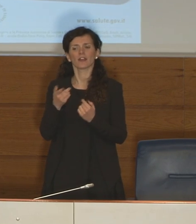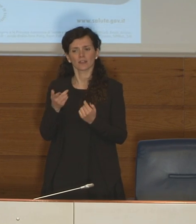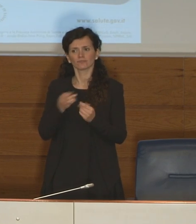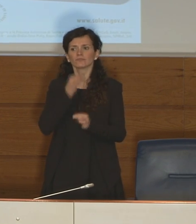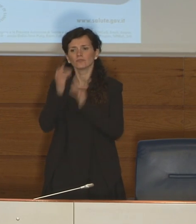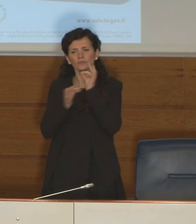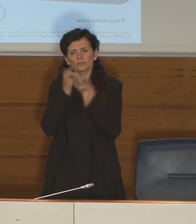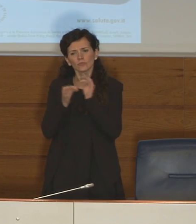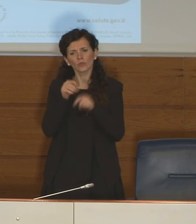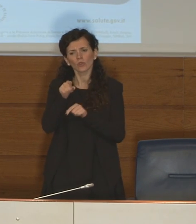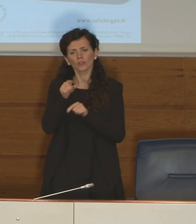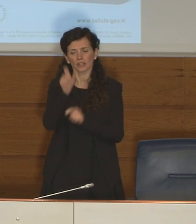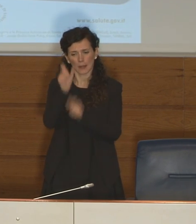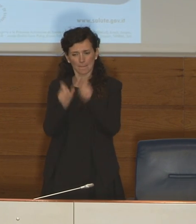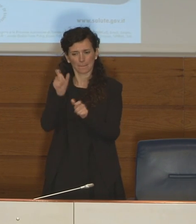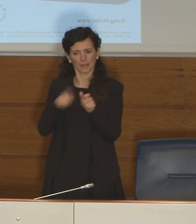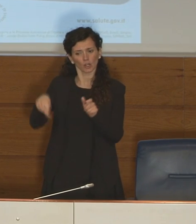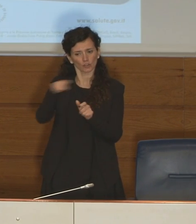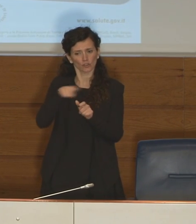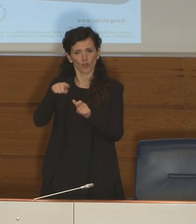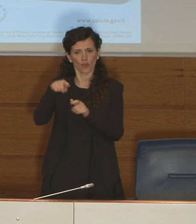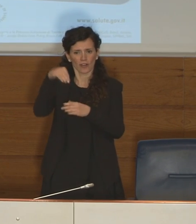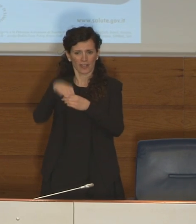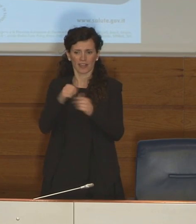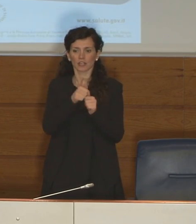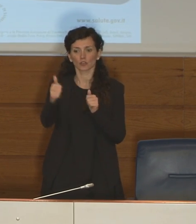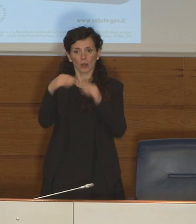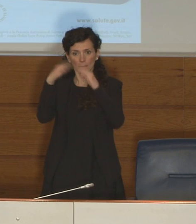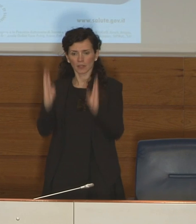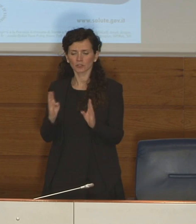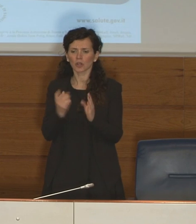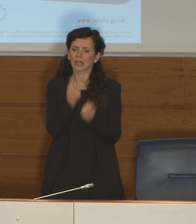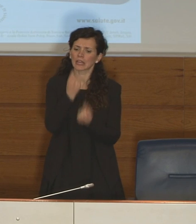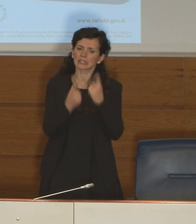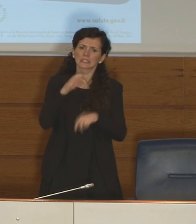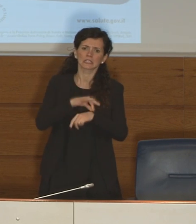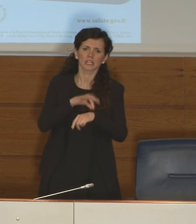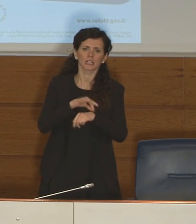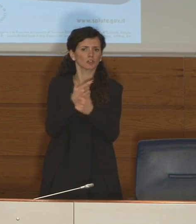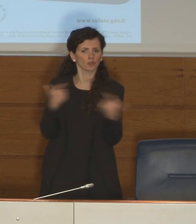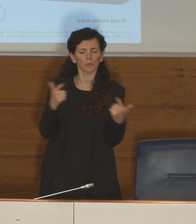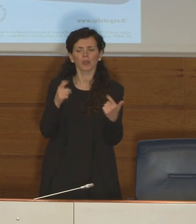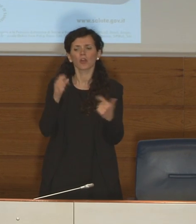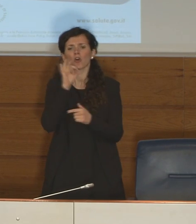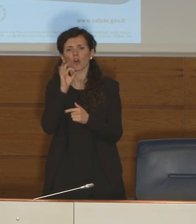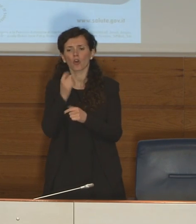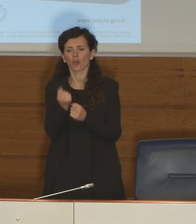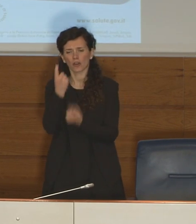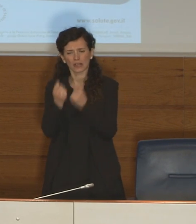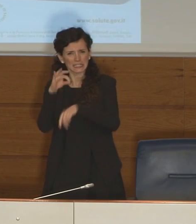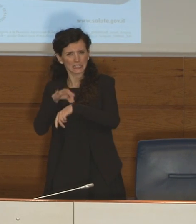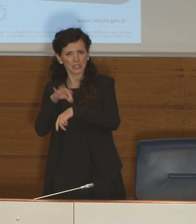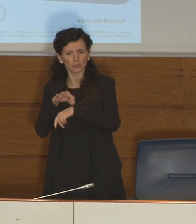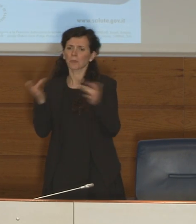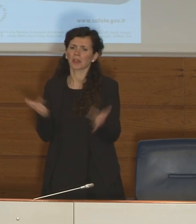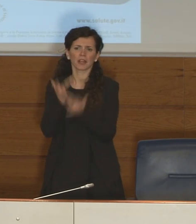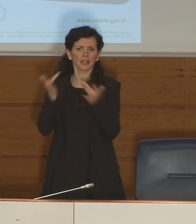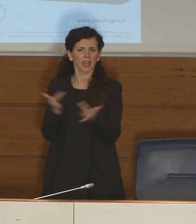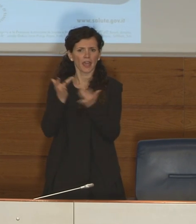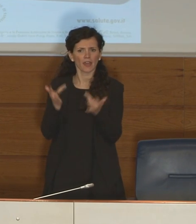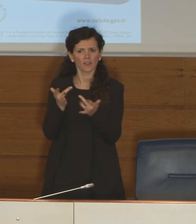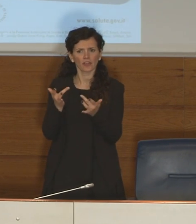che non hanno sintomi o hanno dei sintomi talmente lievi da non richiedere alcun tipo di